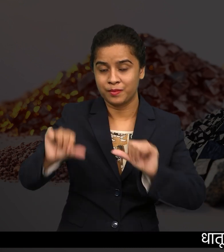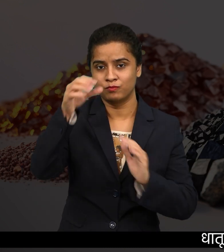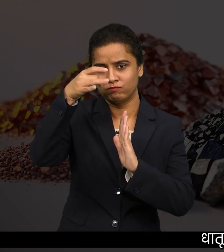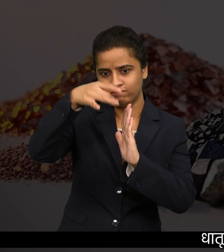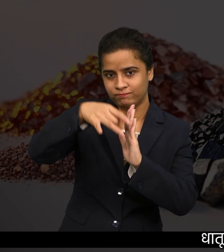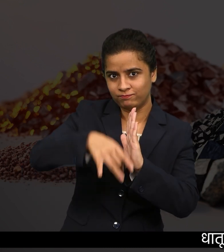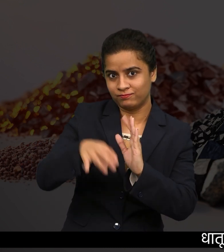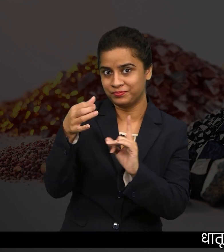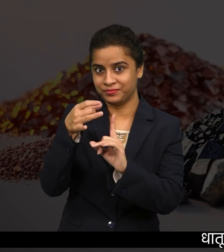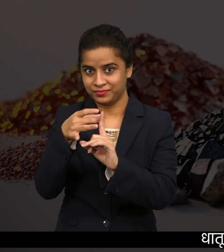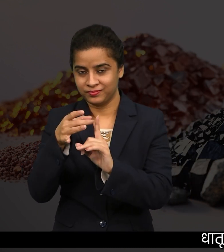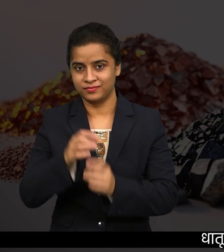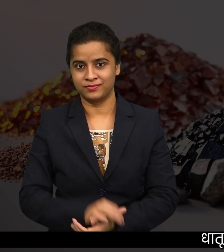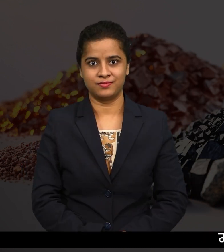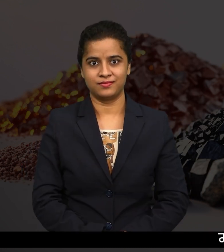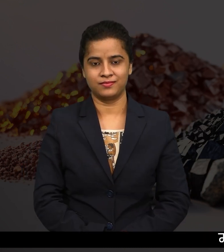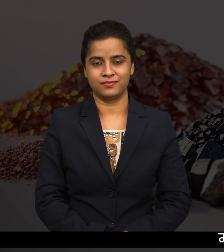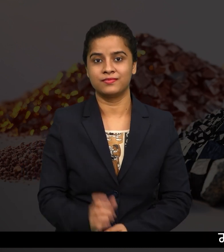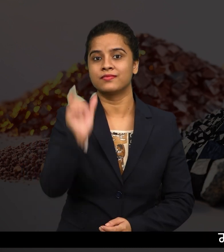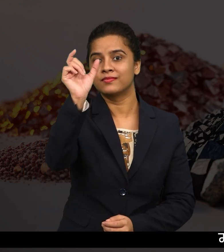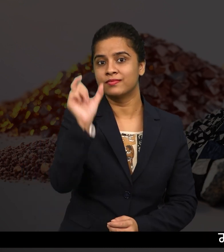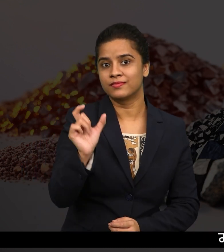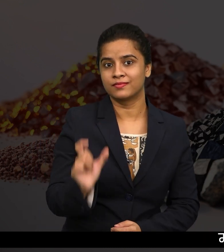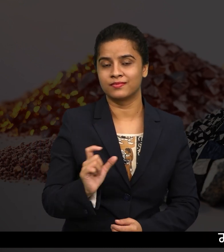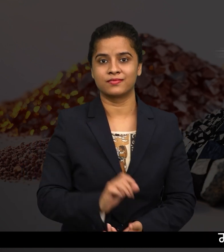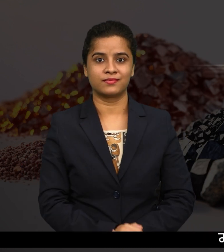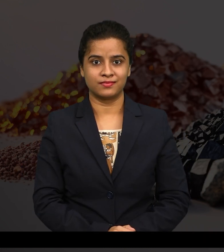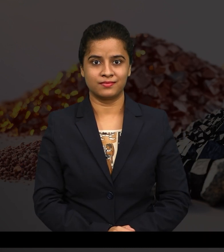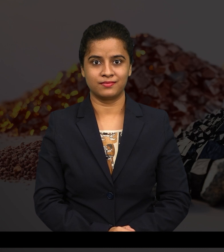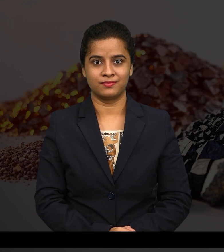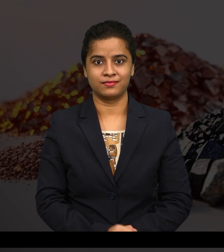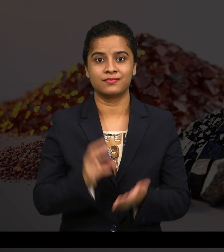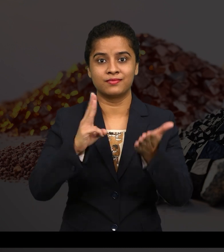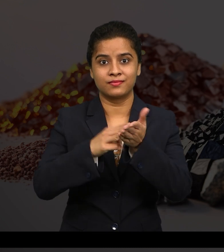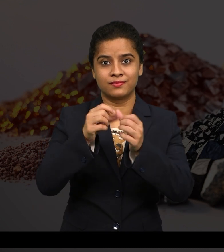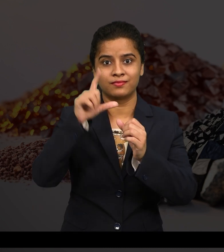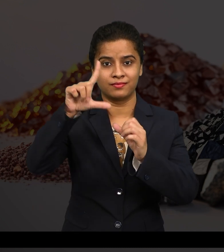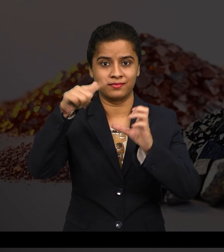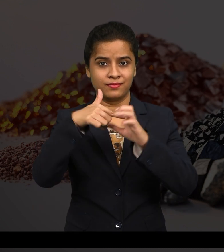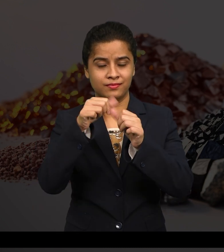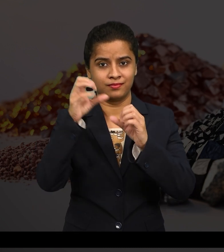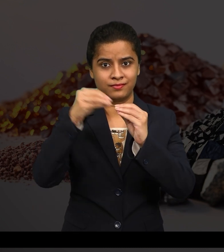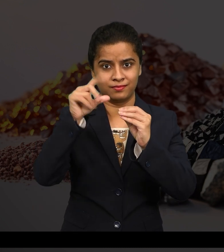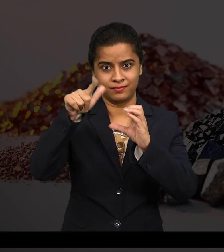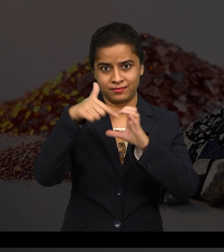धातूचे रासायनिक गुणधर्म. महत्त्वाचे शब्द: निंदनीय,